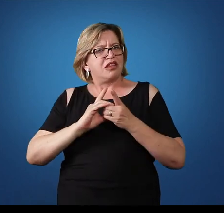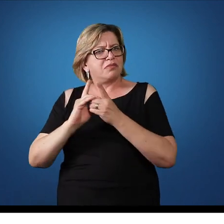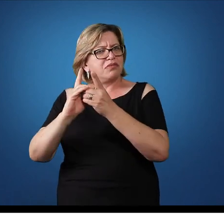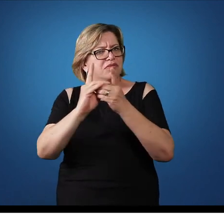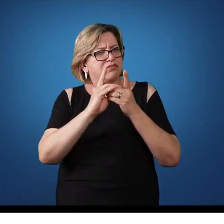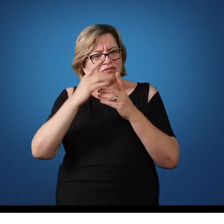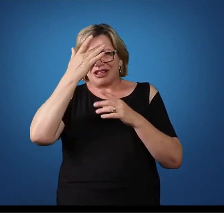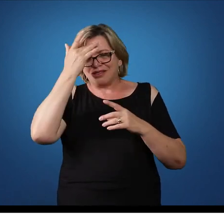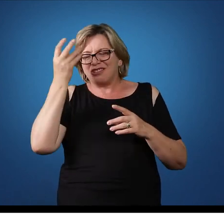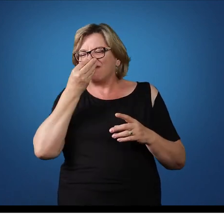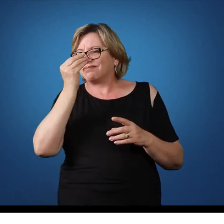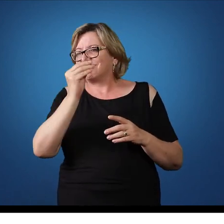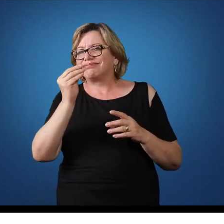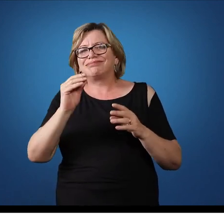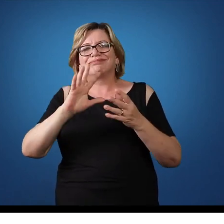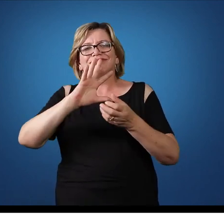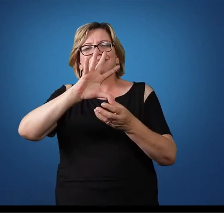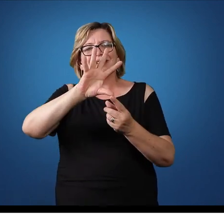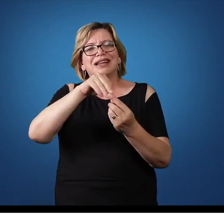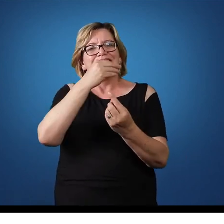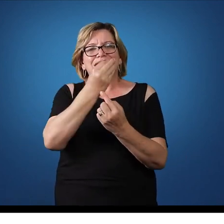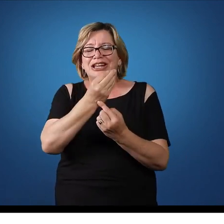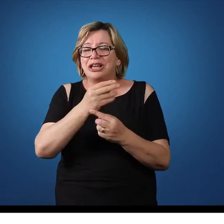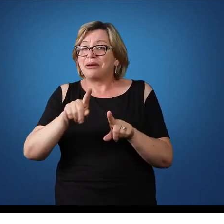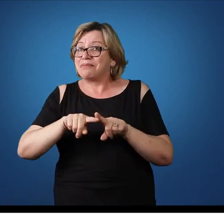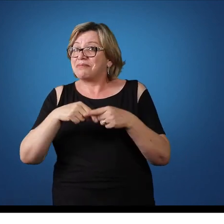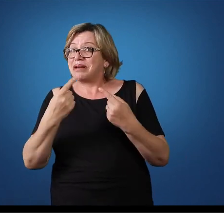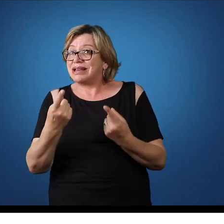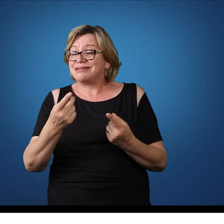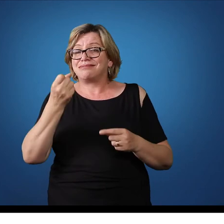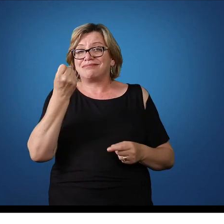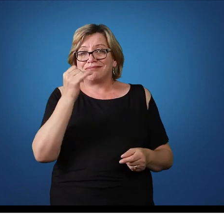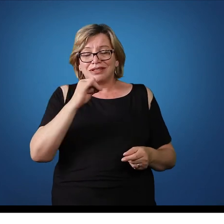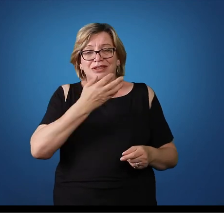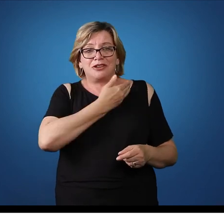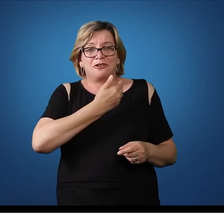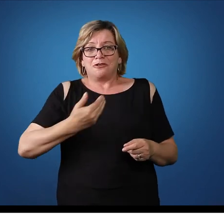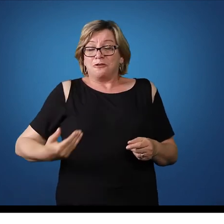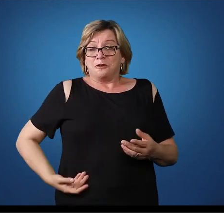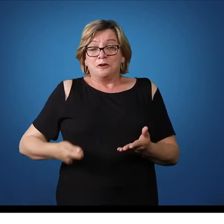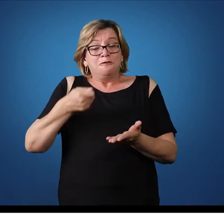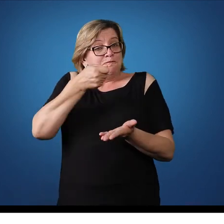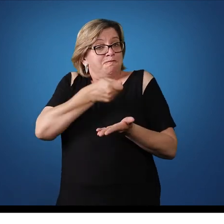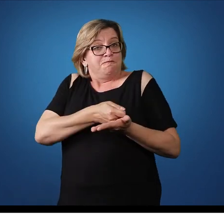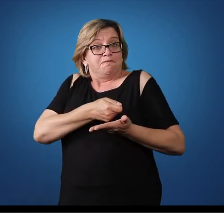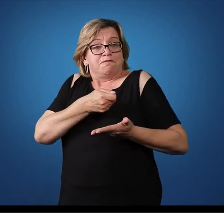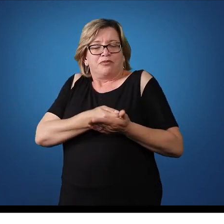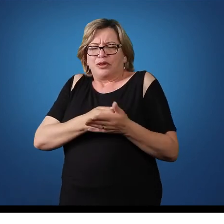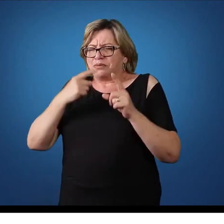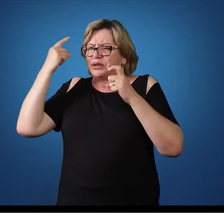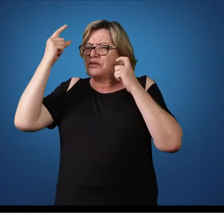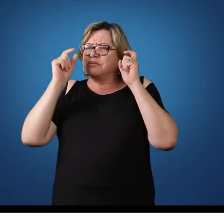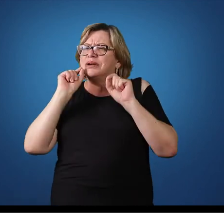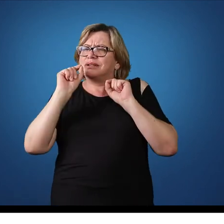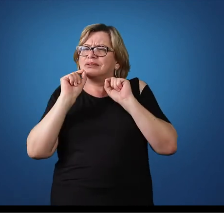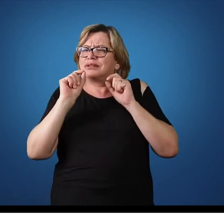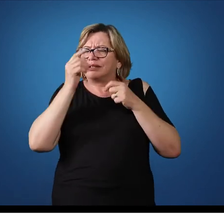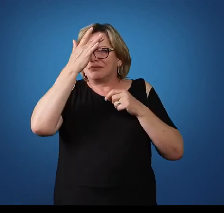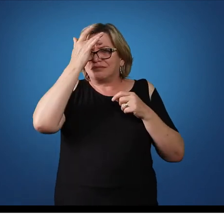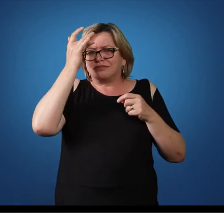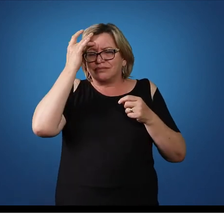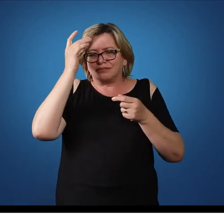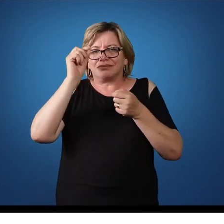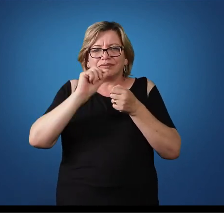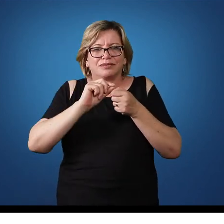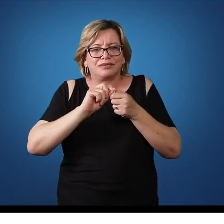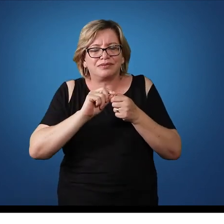que um governo é autoritário, cada vez que um governo começa a se preocupar com aquilo que as pessoas estão pensando e fazendo, a